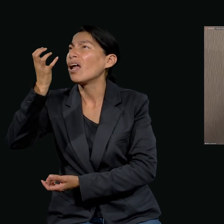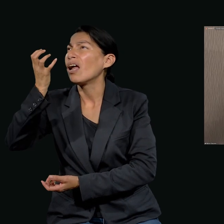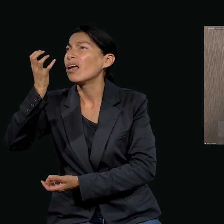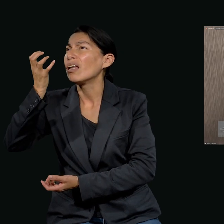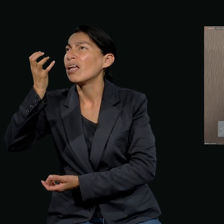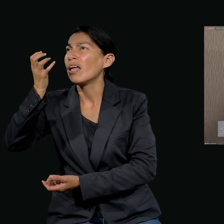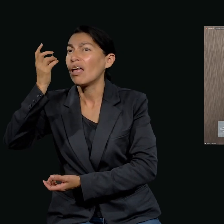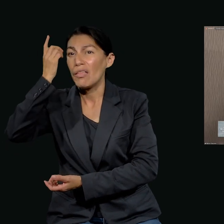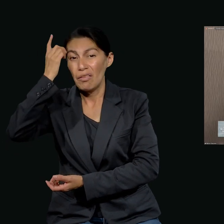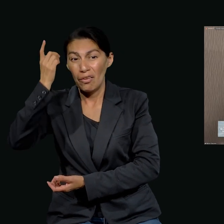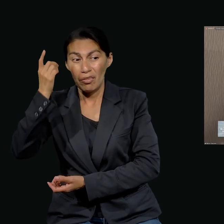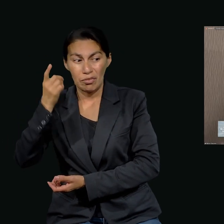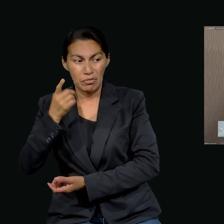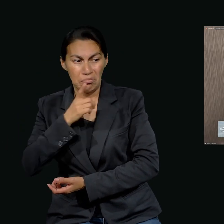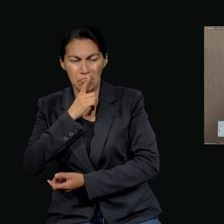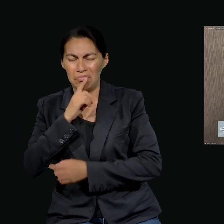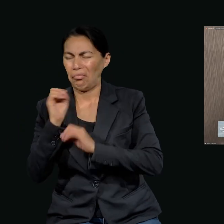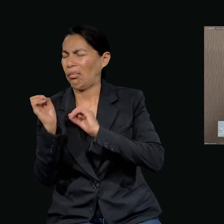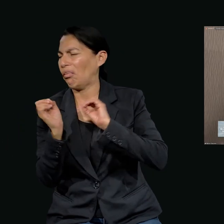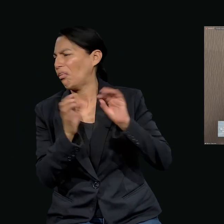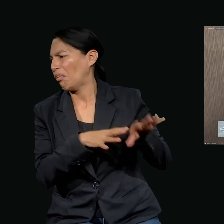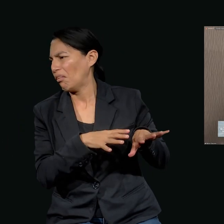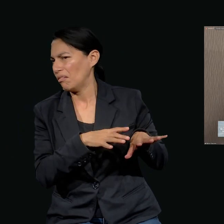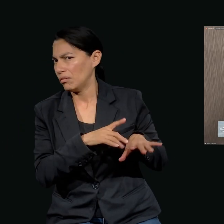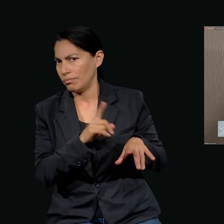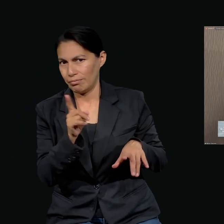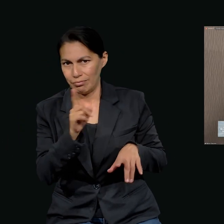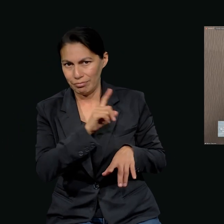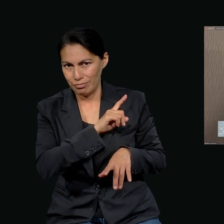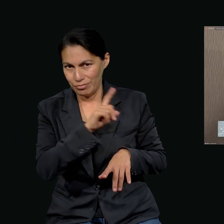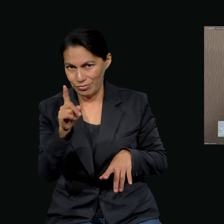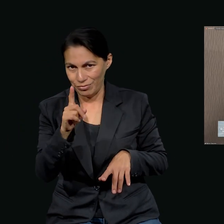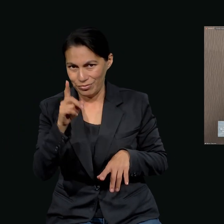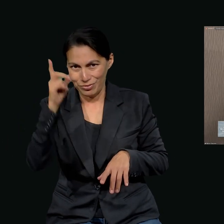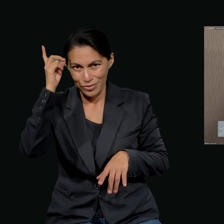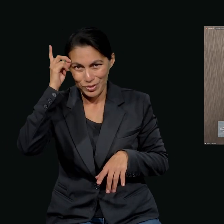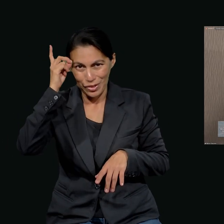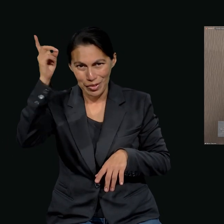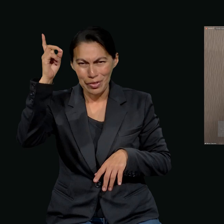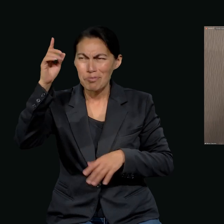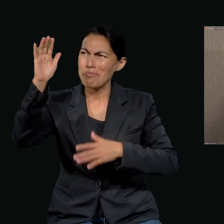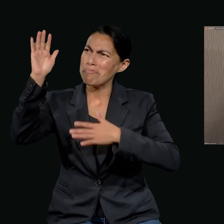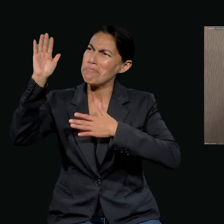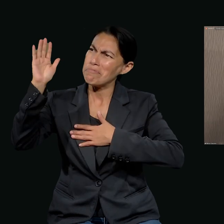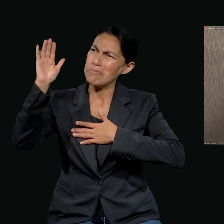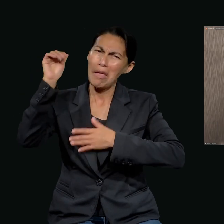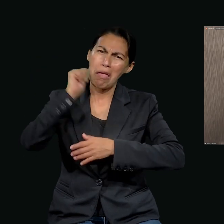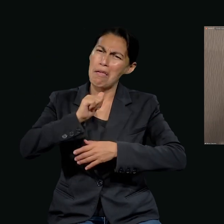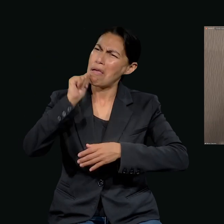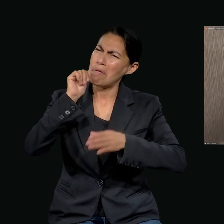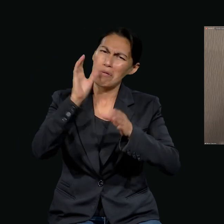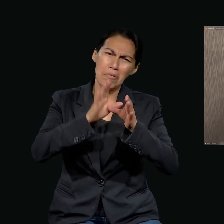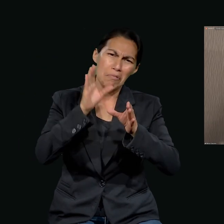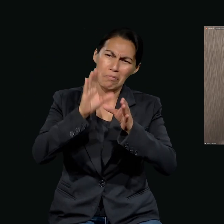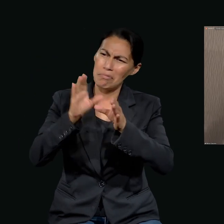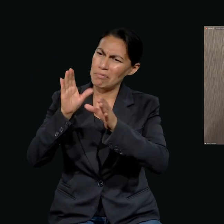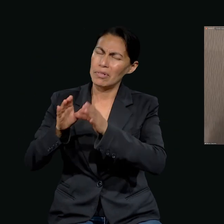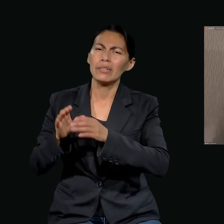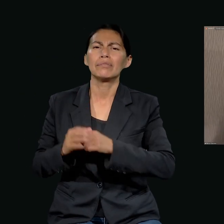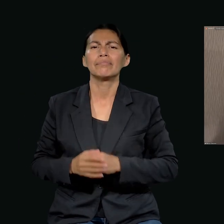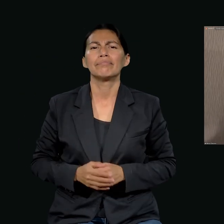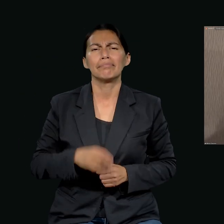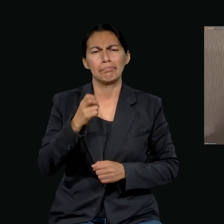avergonzado. Dios siempre cumplirá su palabra. Amén, amén. Qué maravilloso. Y